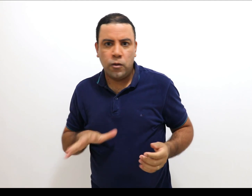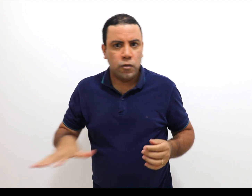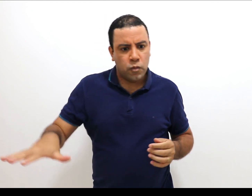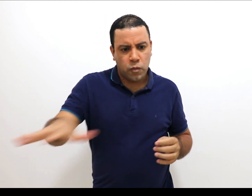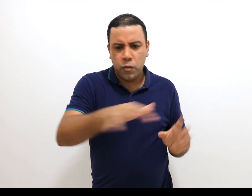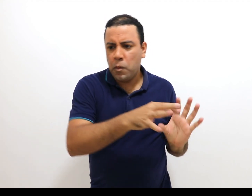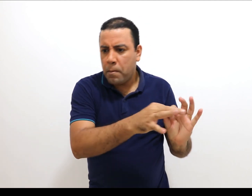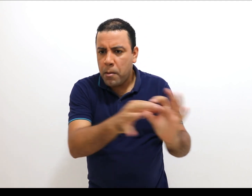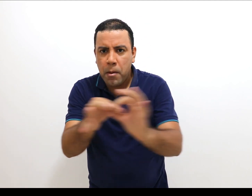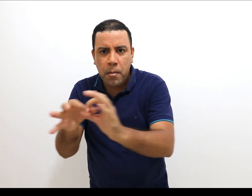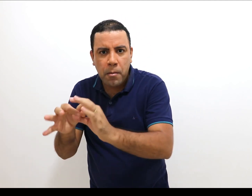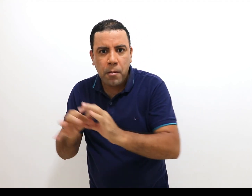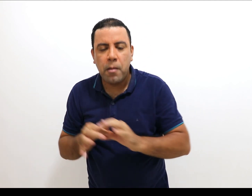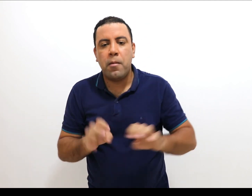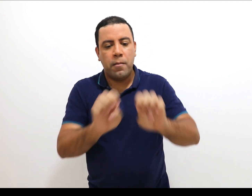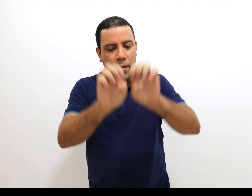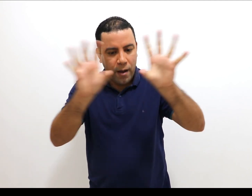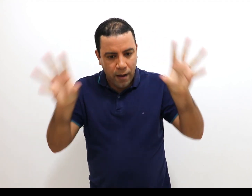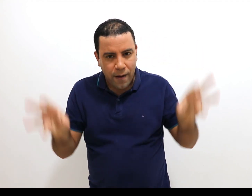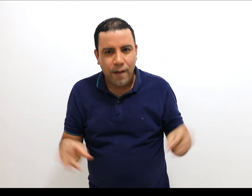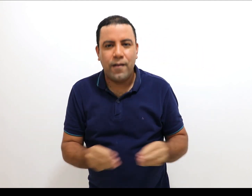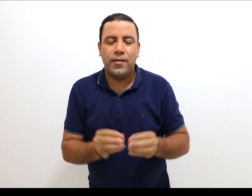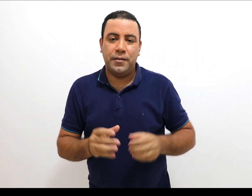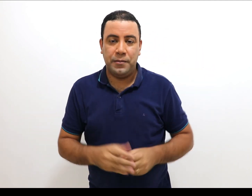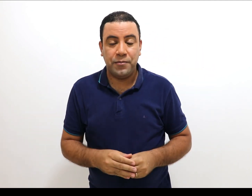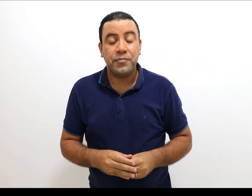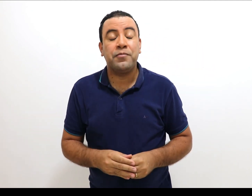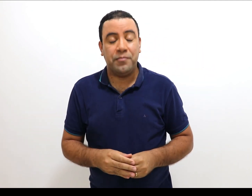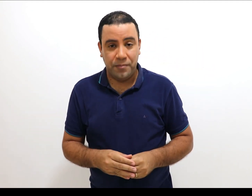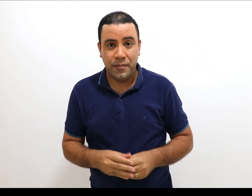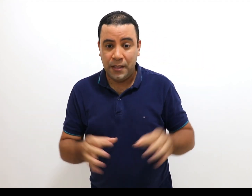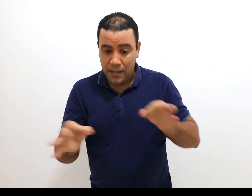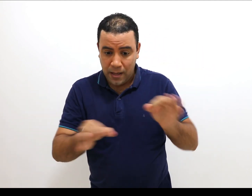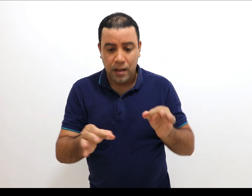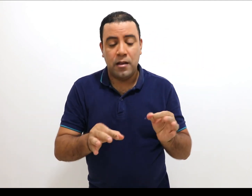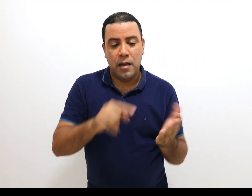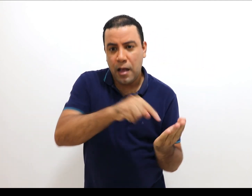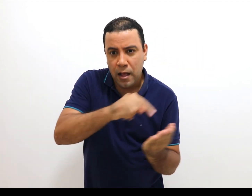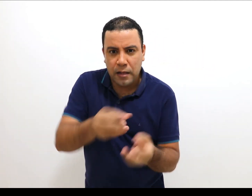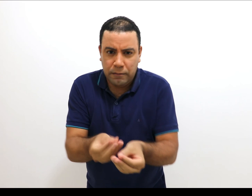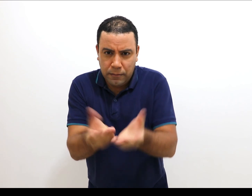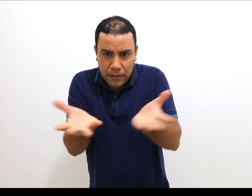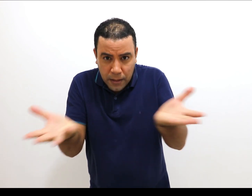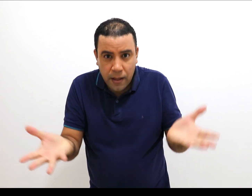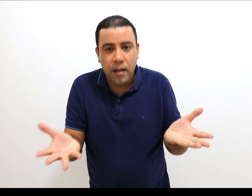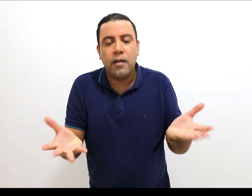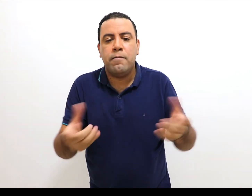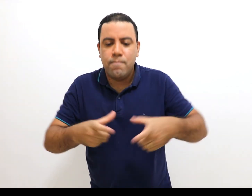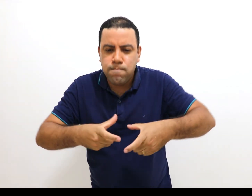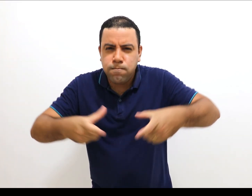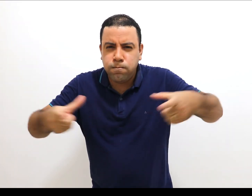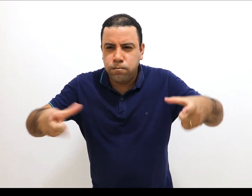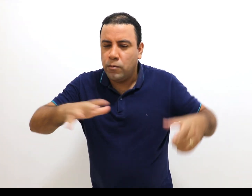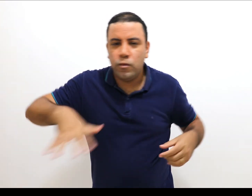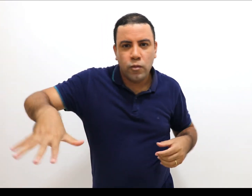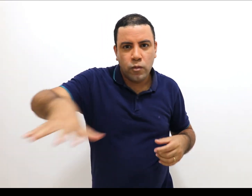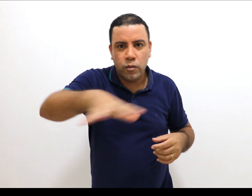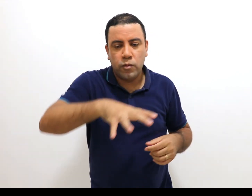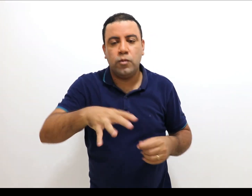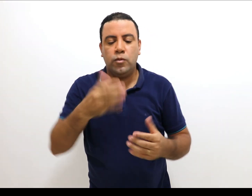ecológica. Com esses empreendimentos, também visamos dilatar os insumos educacionais para oferecer mais autonomia na